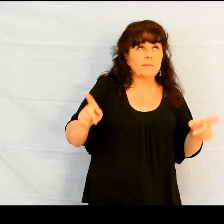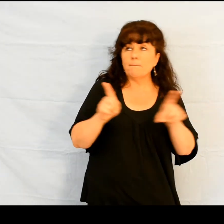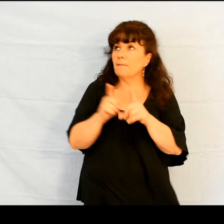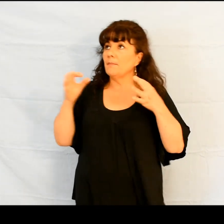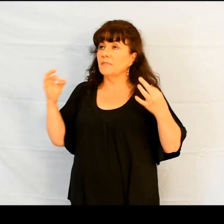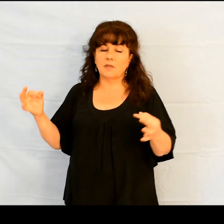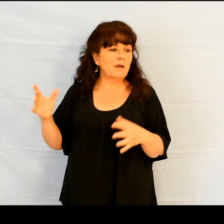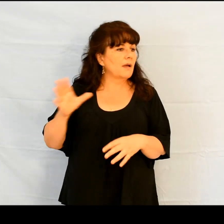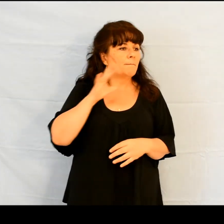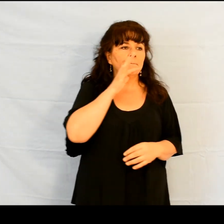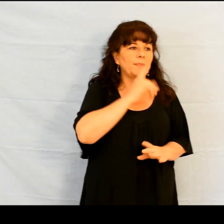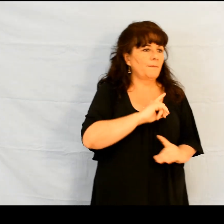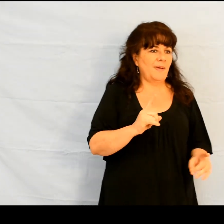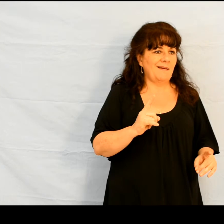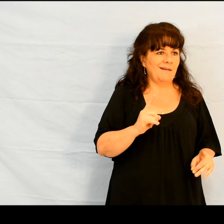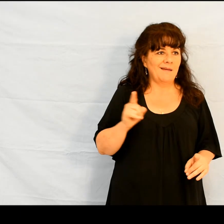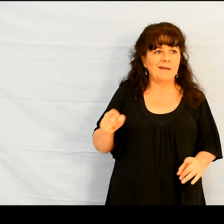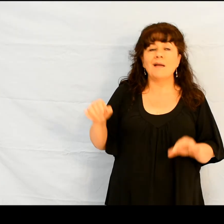il s'attachera à l'un et méprisera l'autre.